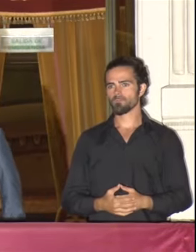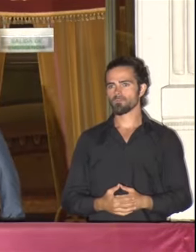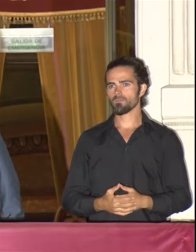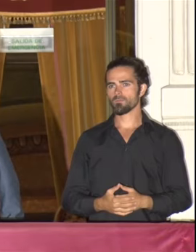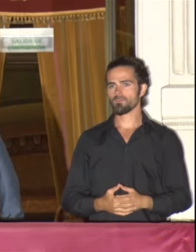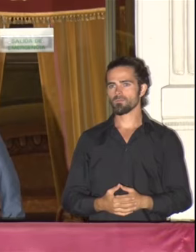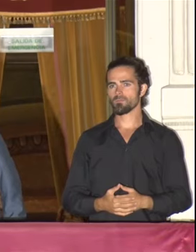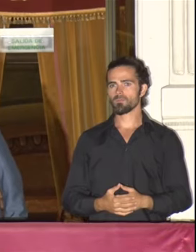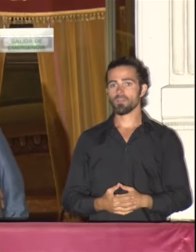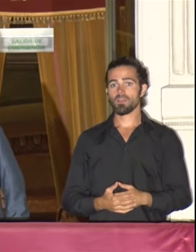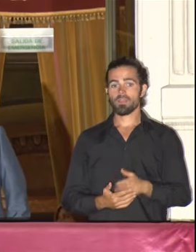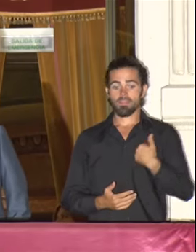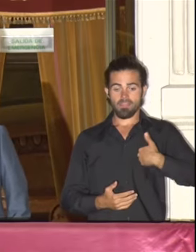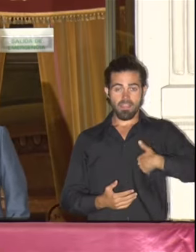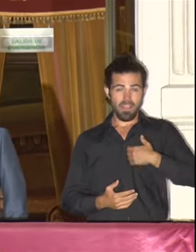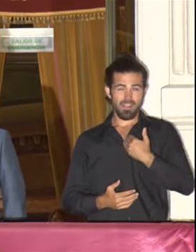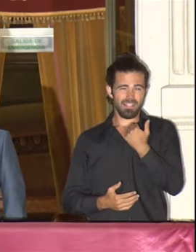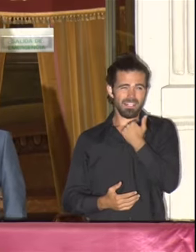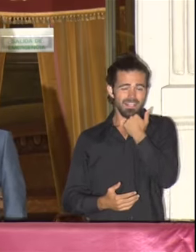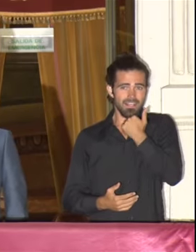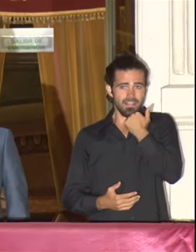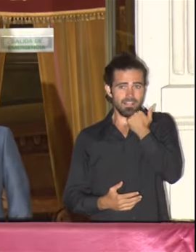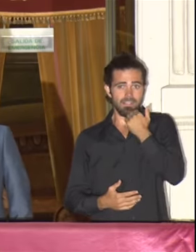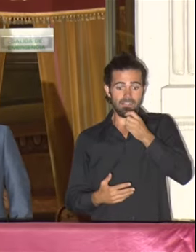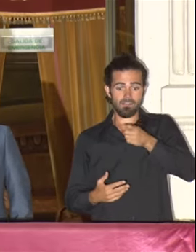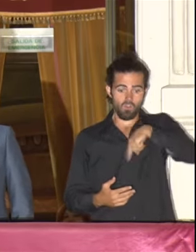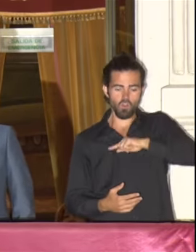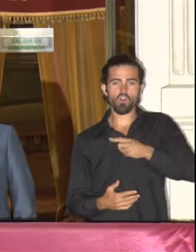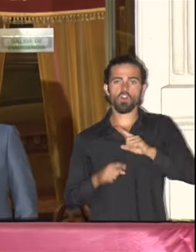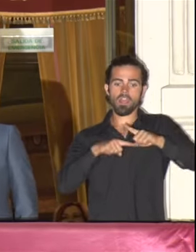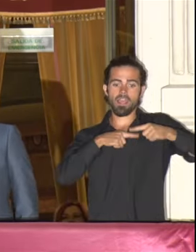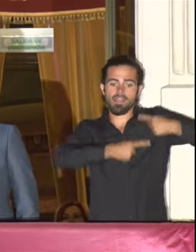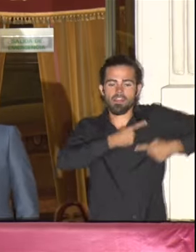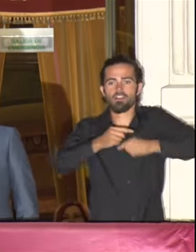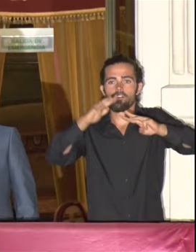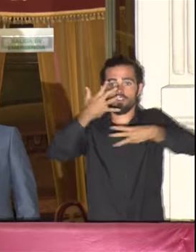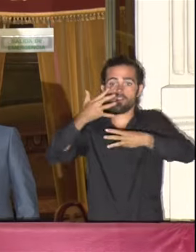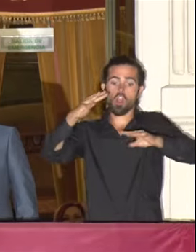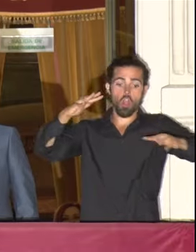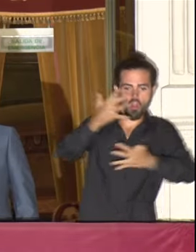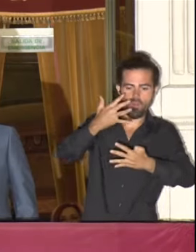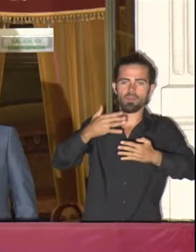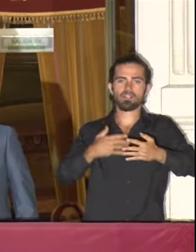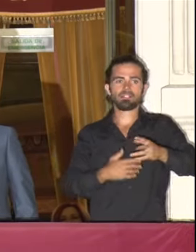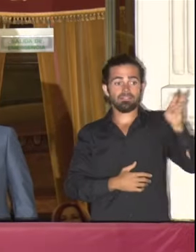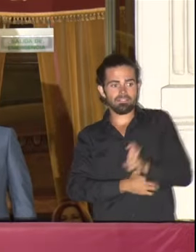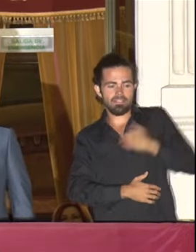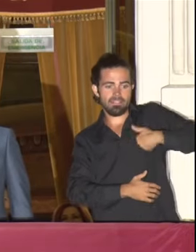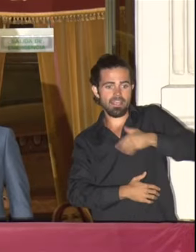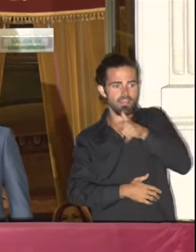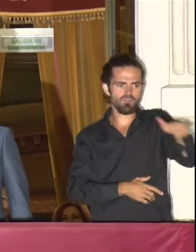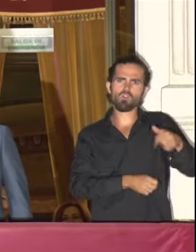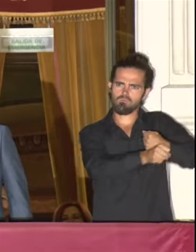hay ya una nueva generación que se están incorporando a la empresa y que con su buen hacer nos están empujando a la